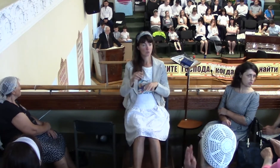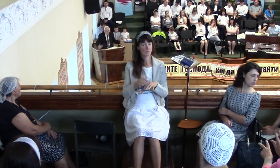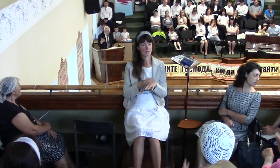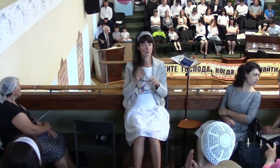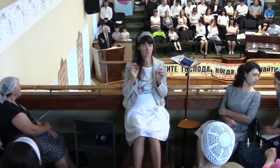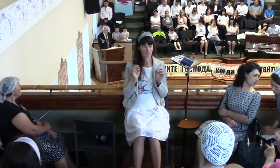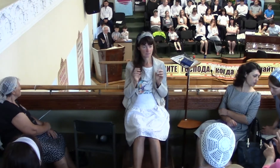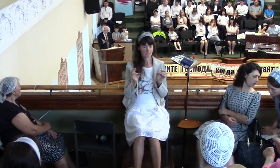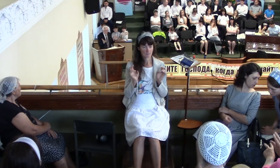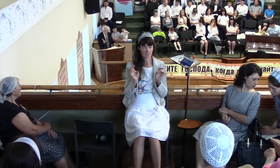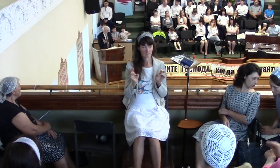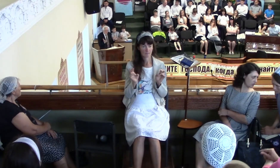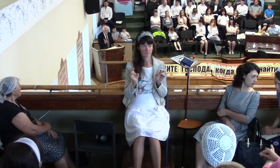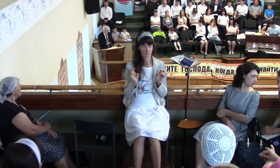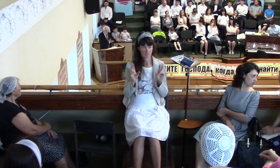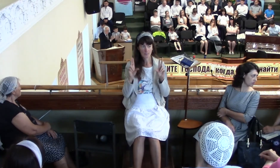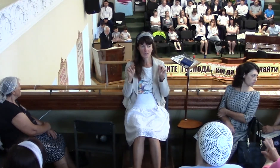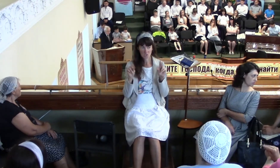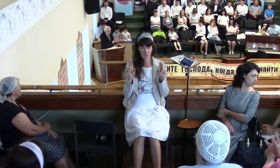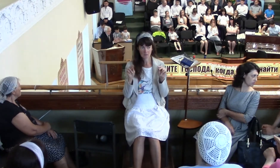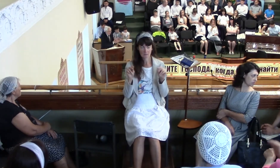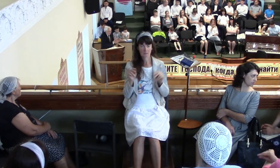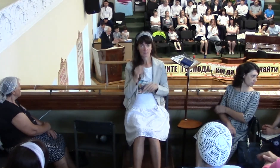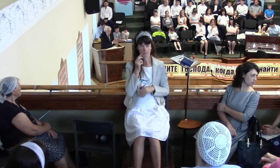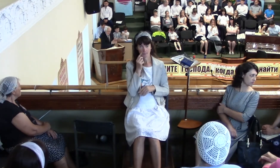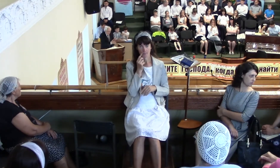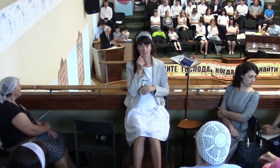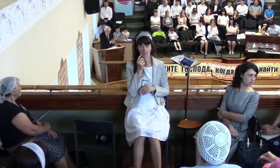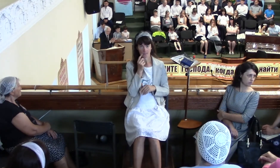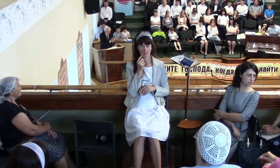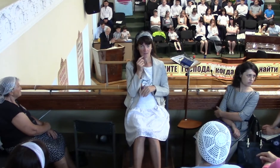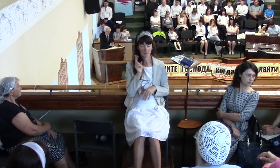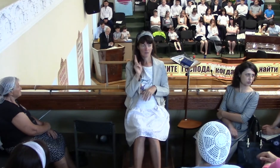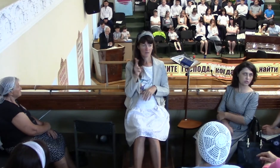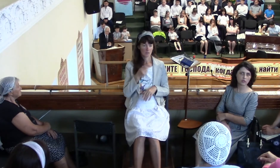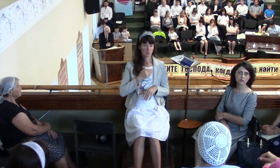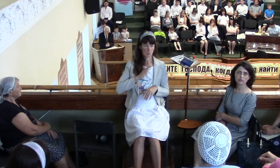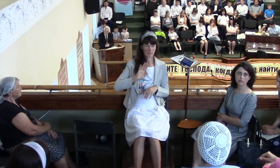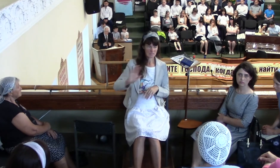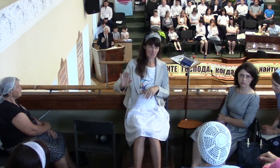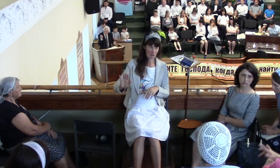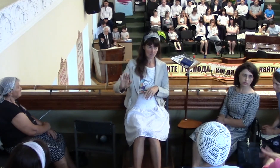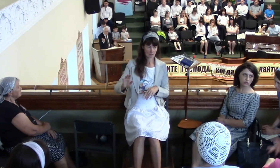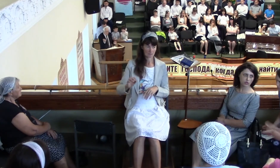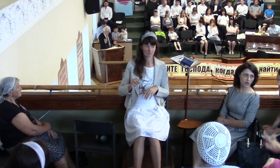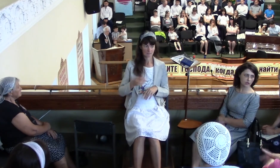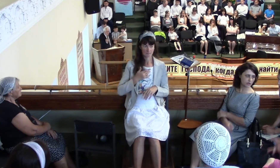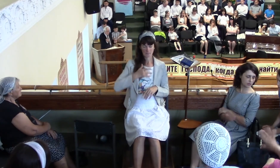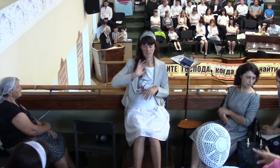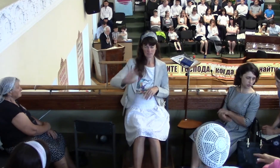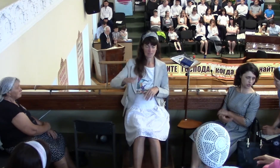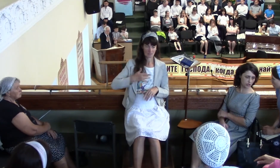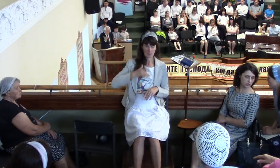ближнего, презирает. Или из-за бедности, или, может быть, из-за падения, или еще за